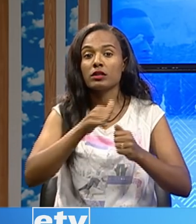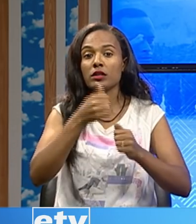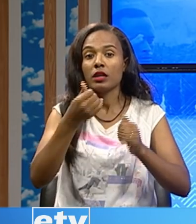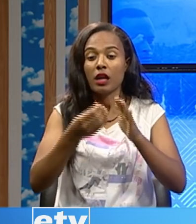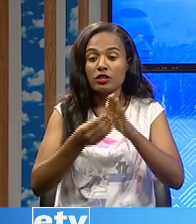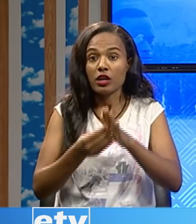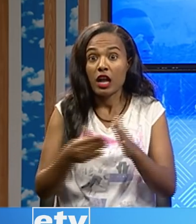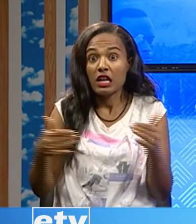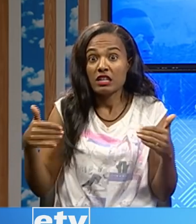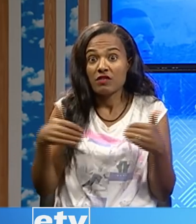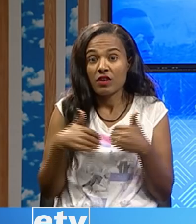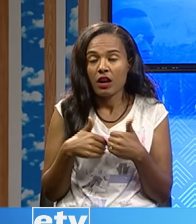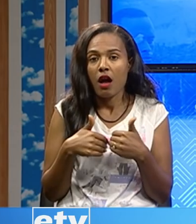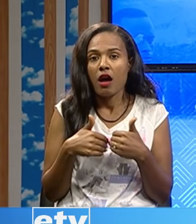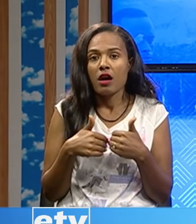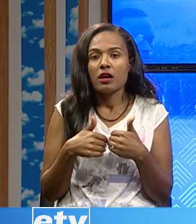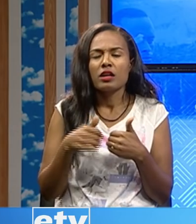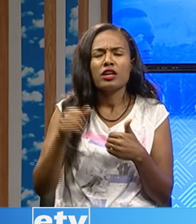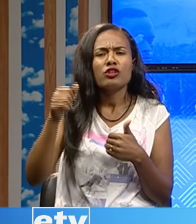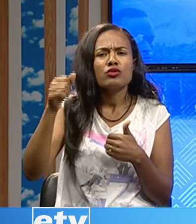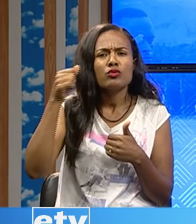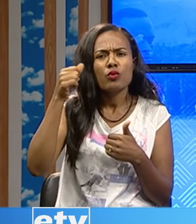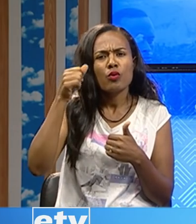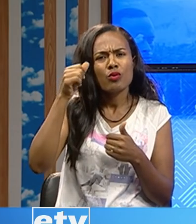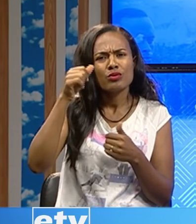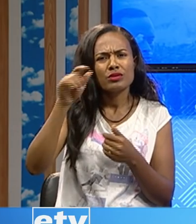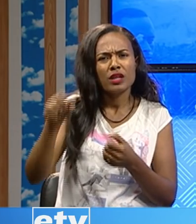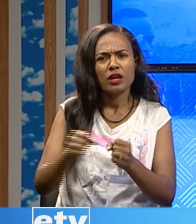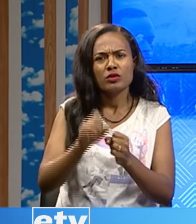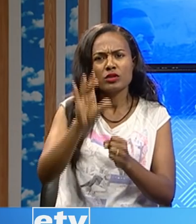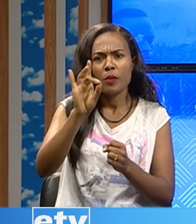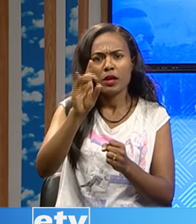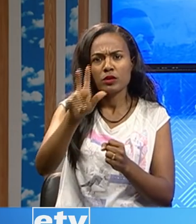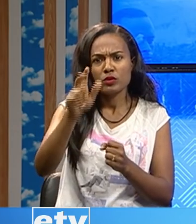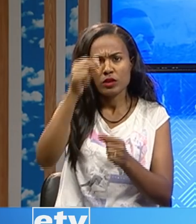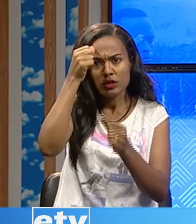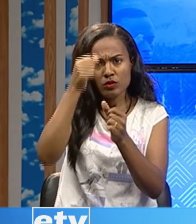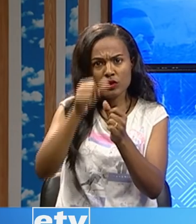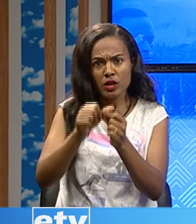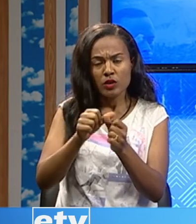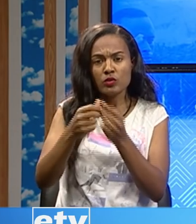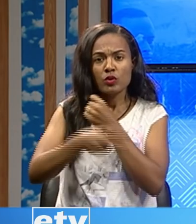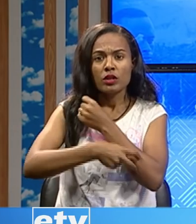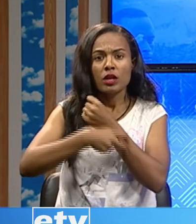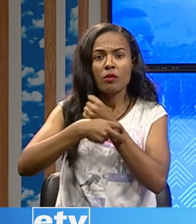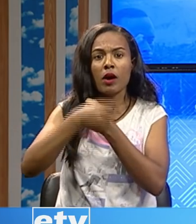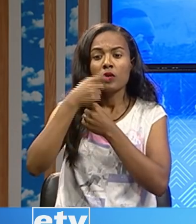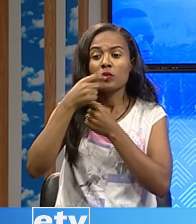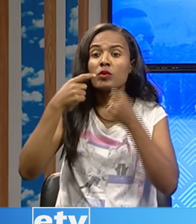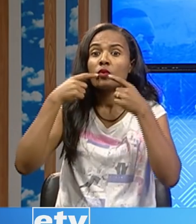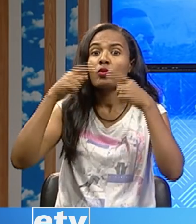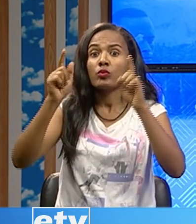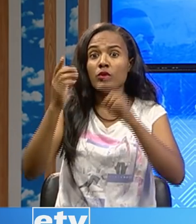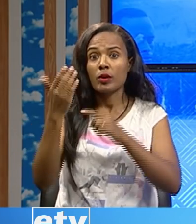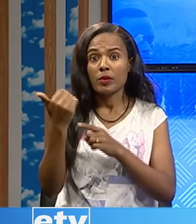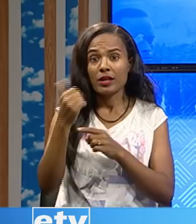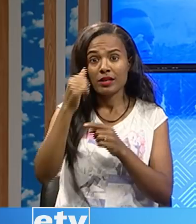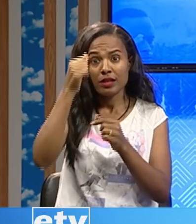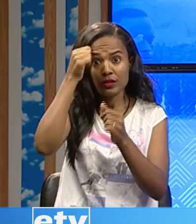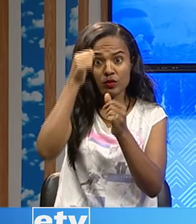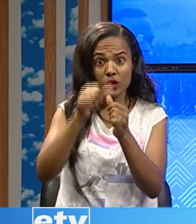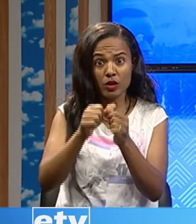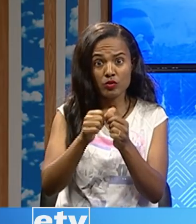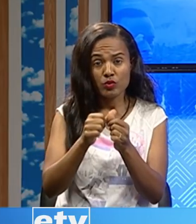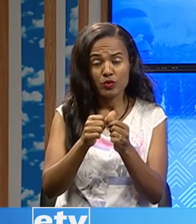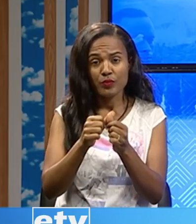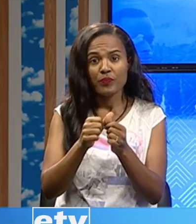እንዳይናገር እንዲፈራ የሃይድሮ ስታይላቸው ታስተውሱ ኮን 83 ሌቫነ ብሎ አደባባይ ላይ ገዱ ነበር ተቀላቸው